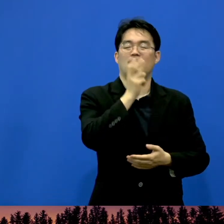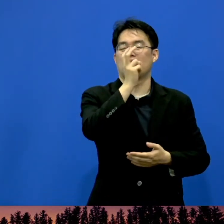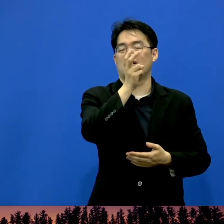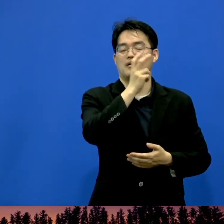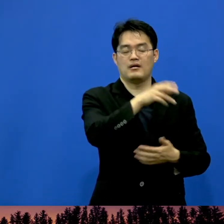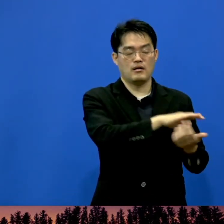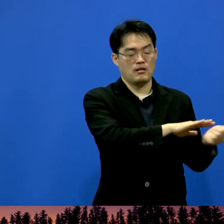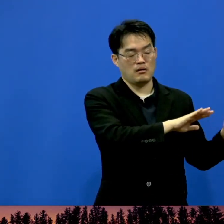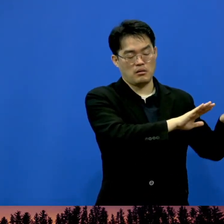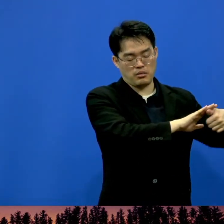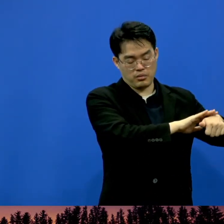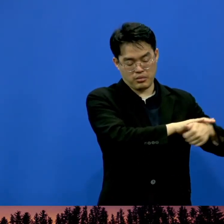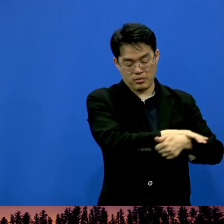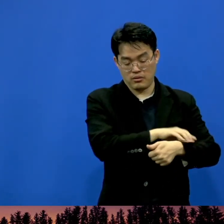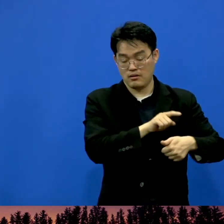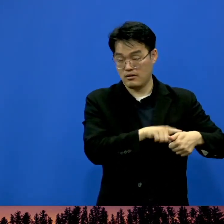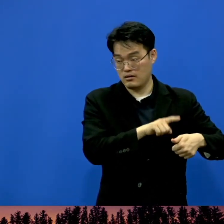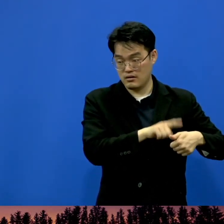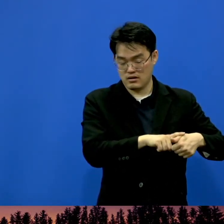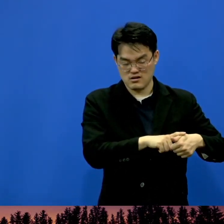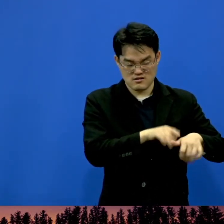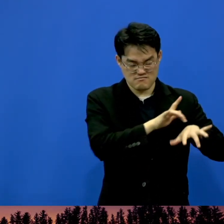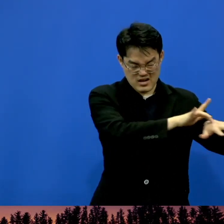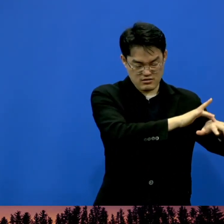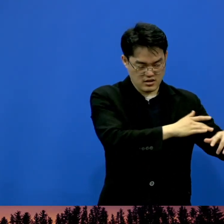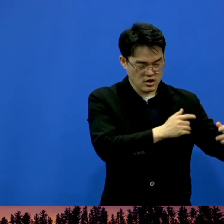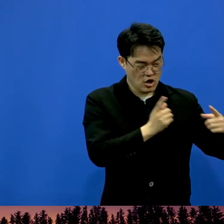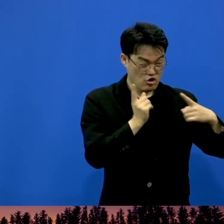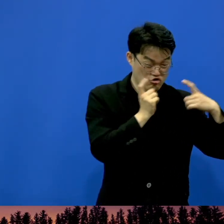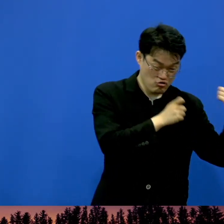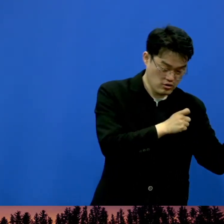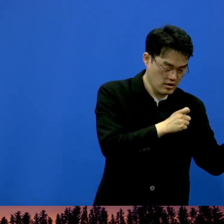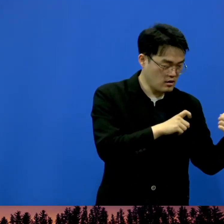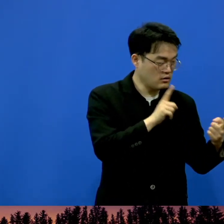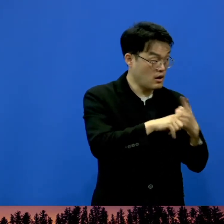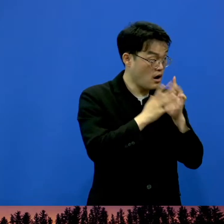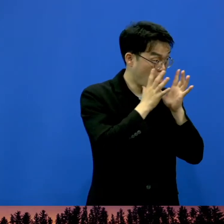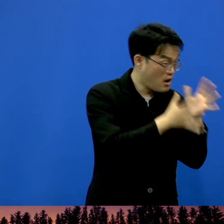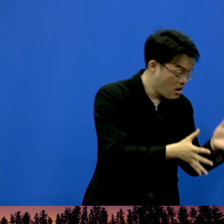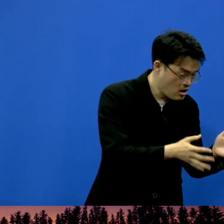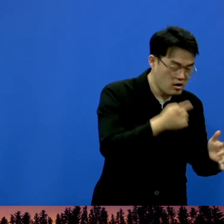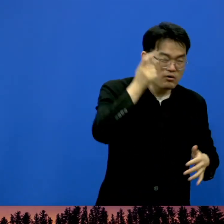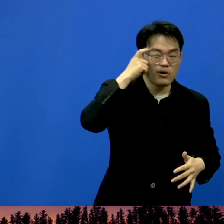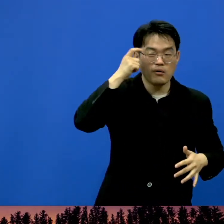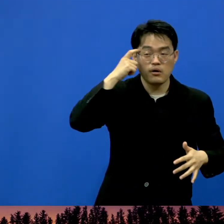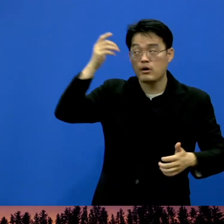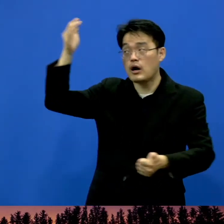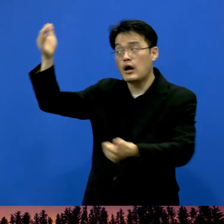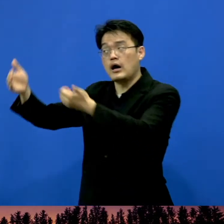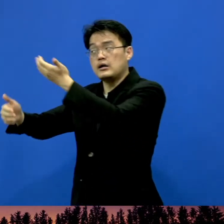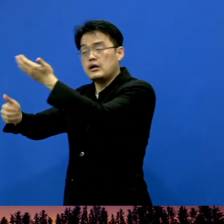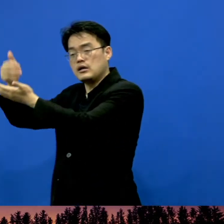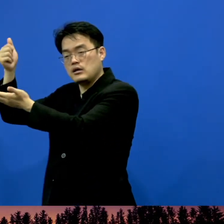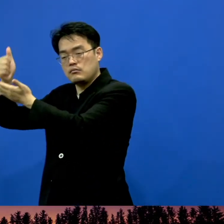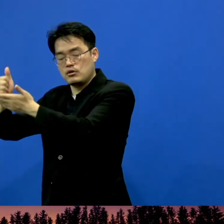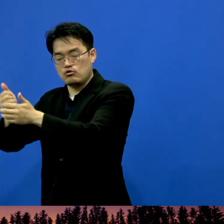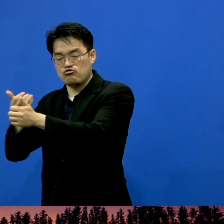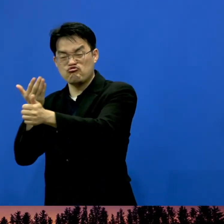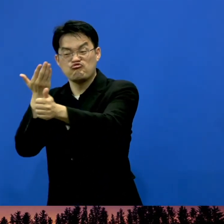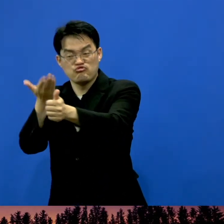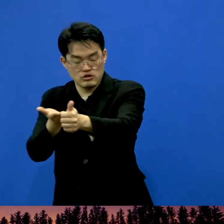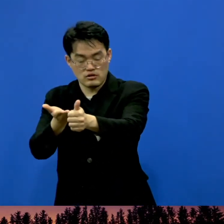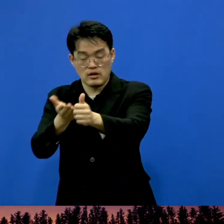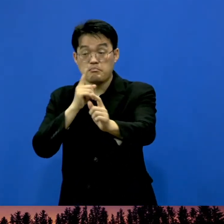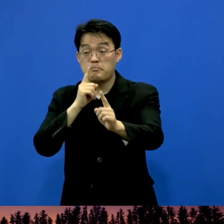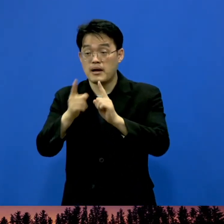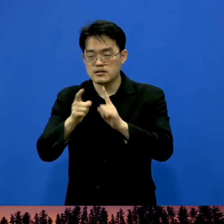마귀의 그 유혹에 그대로 넘어가는 이유는 그들에게 주셨던 하나님의 말씀을 그들의 마음에 두지